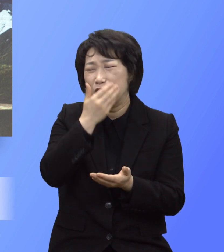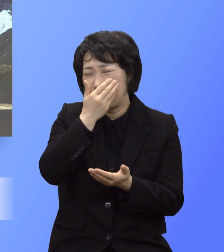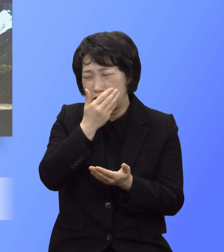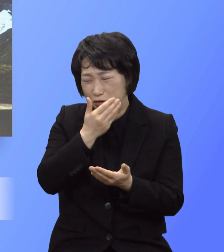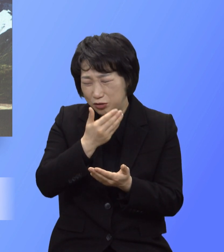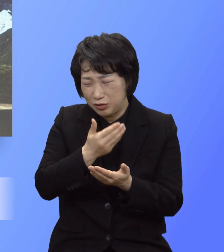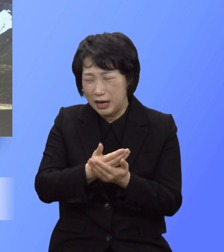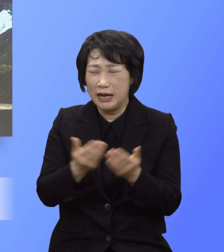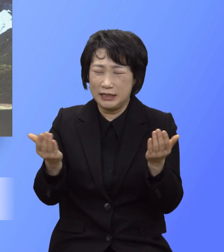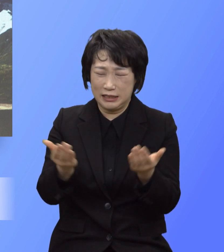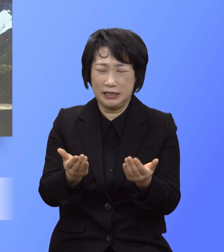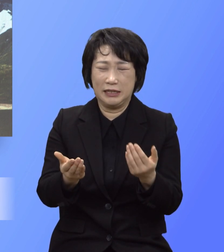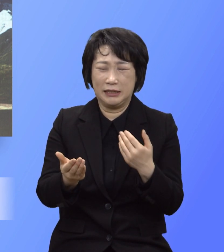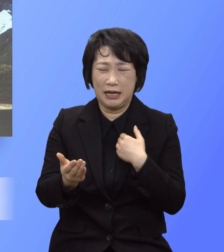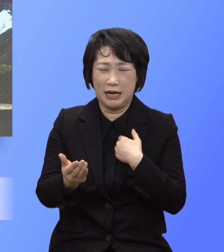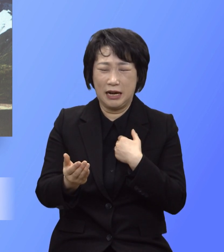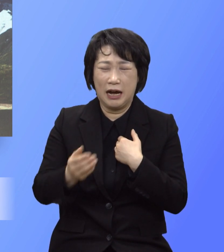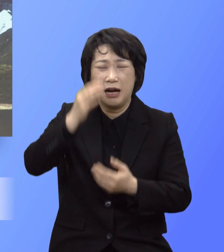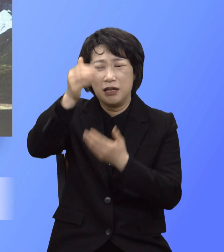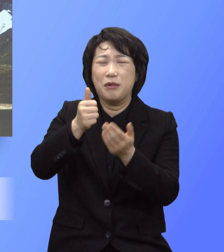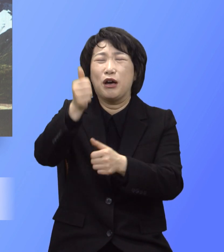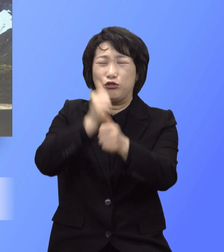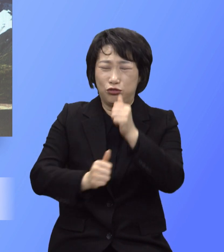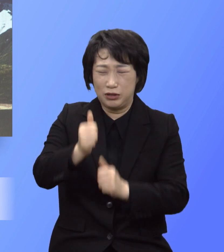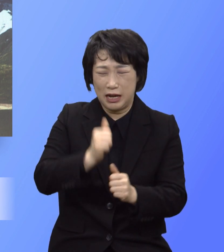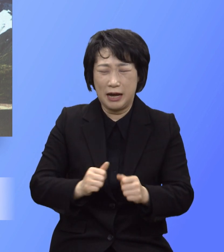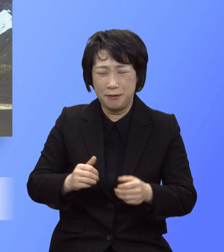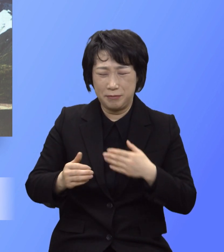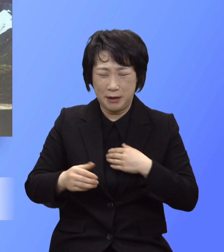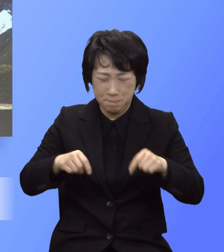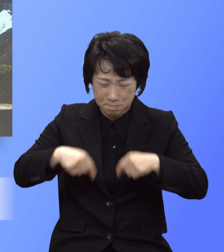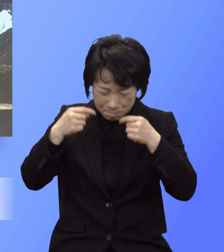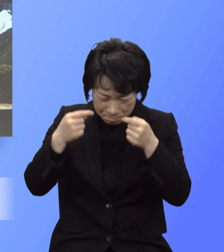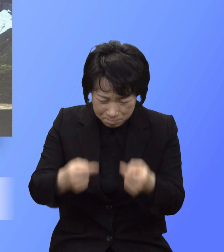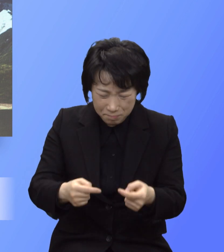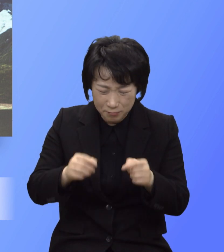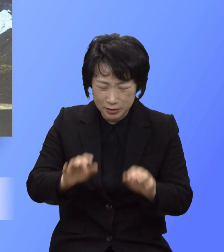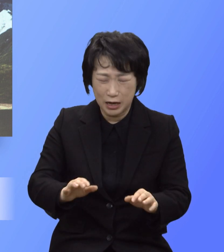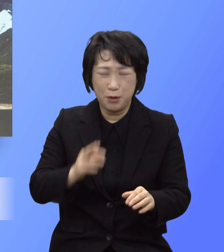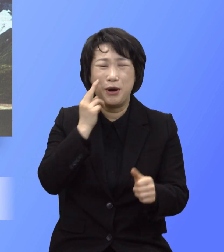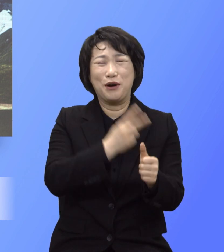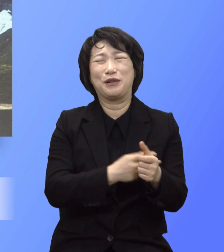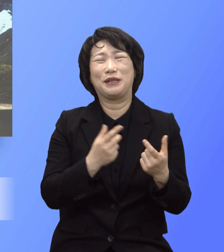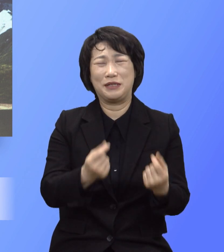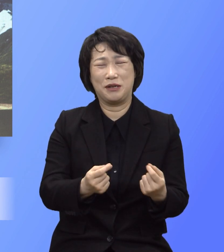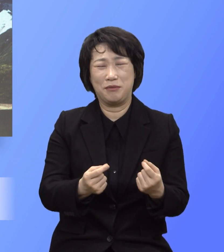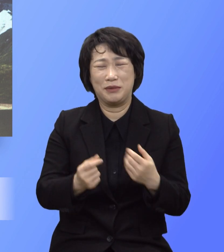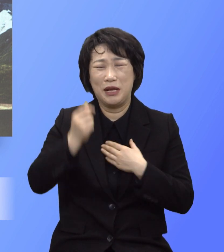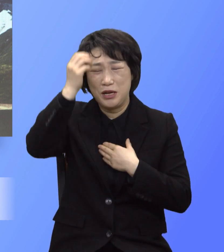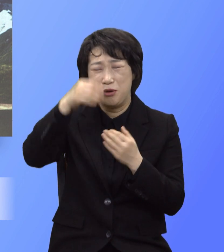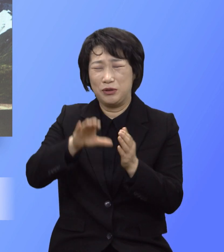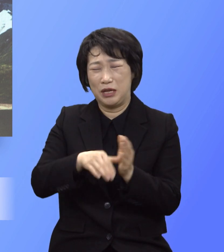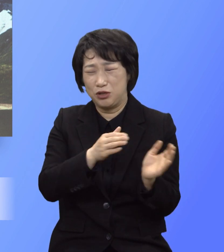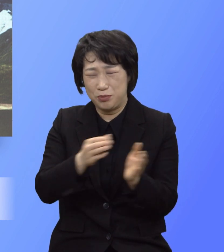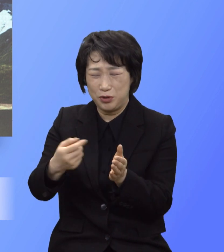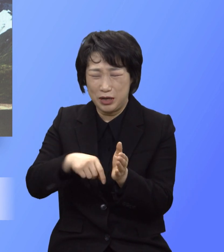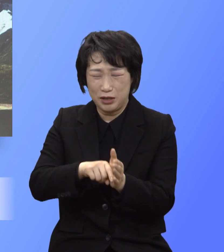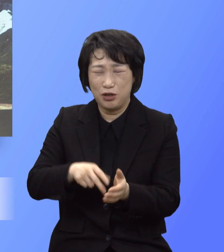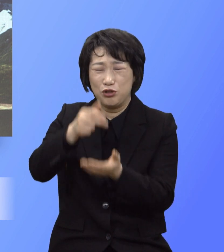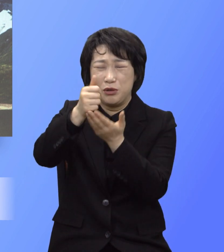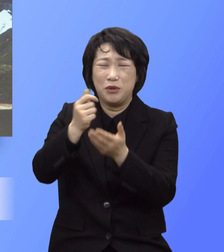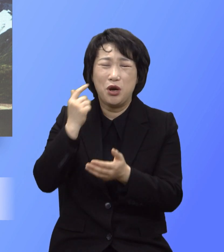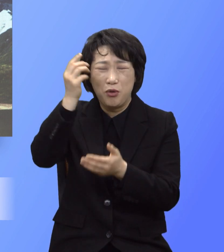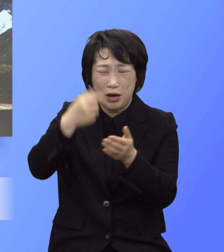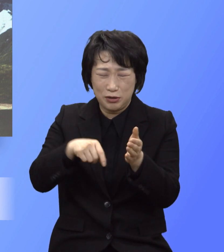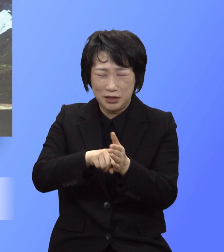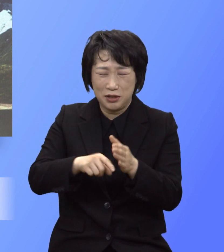위대한 사역을 하나님의 후사의 동역자로서 바울처럼 영혼의 때를 위해 주님